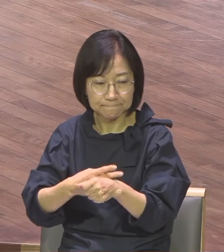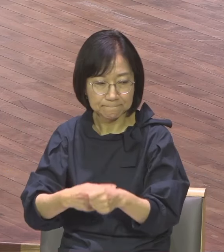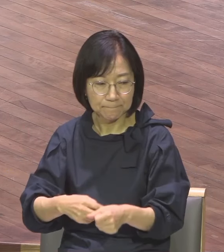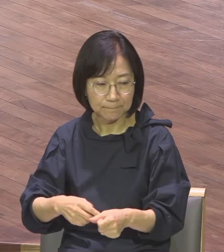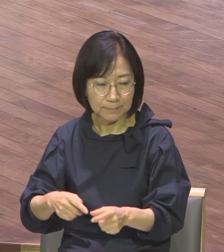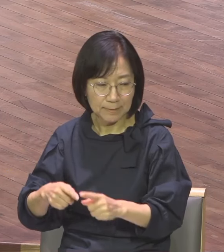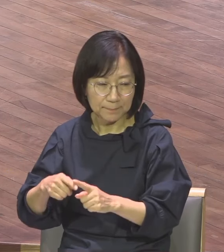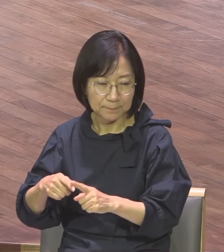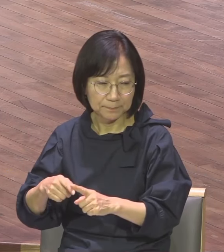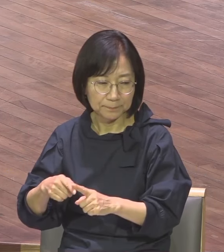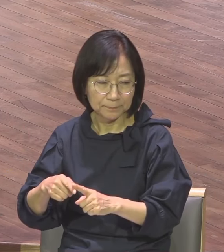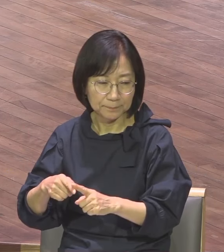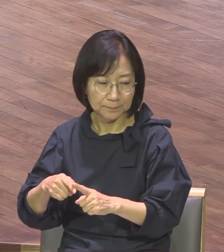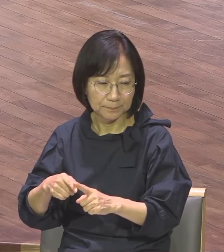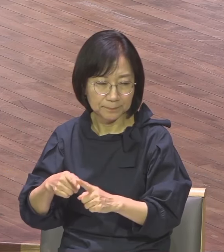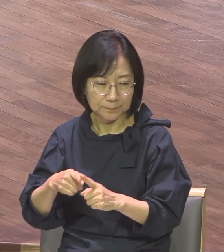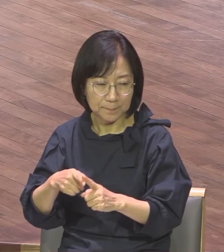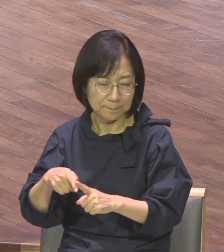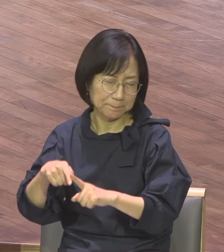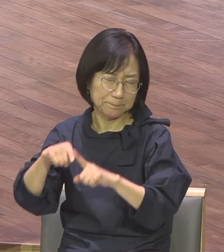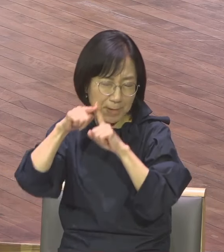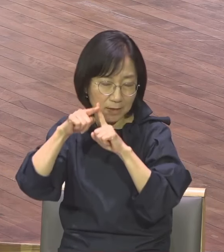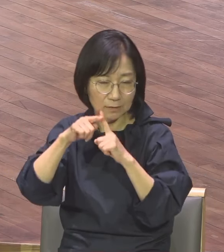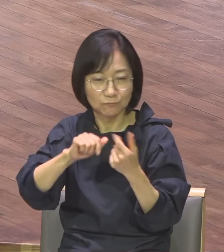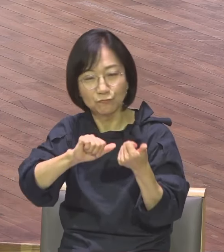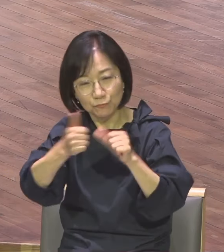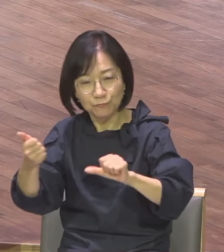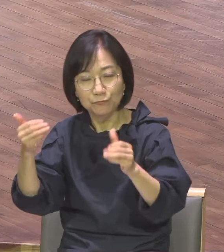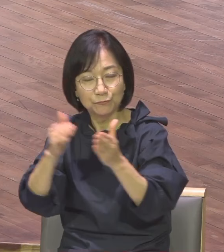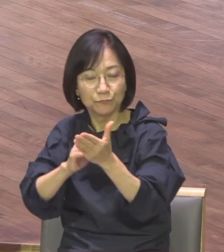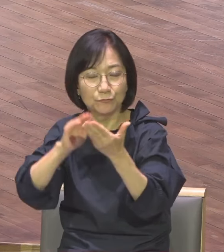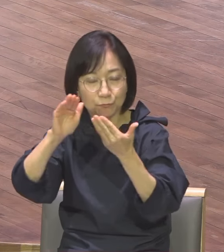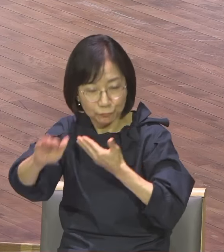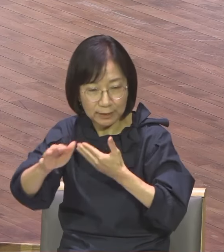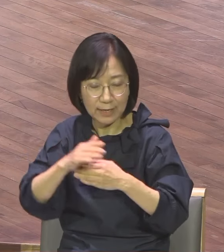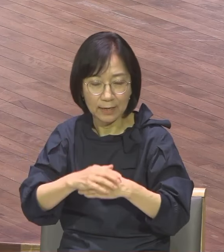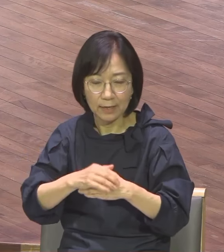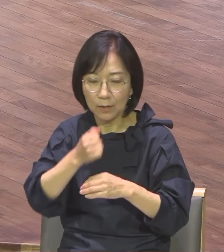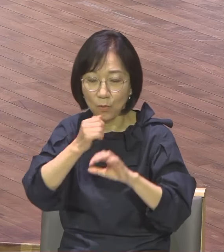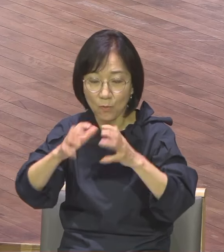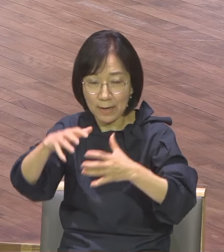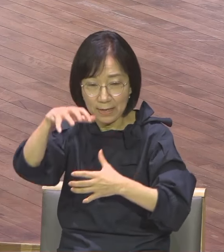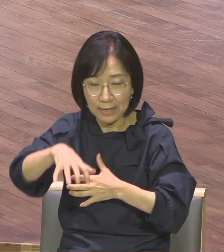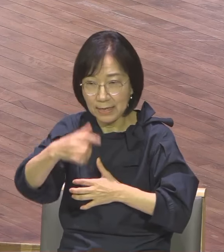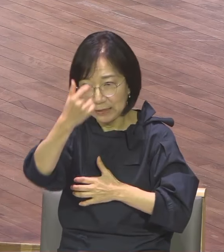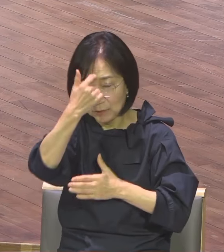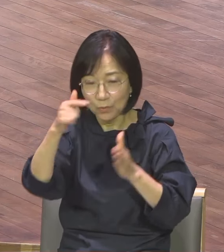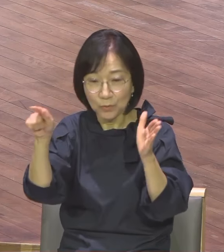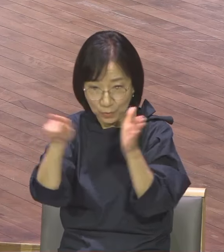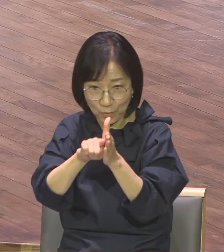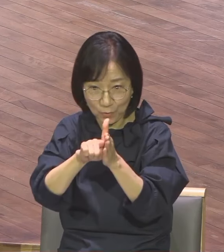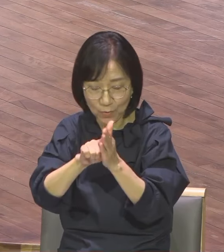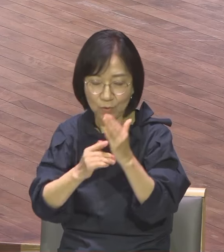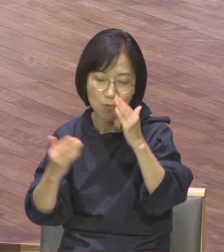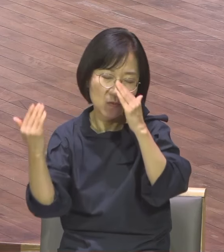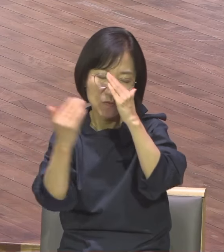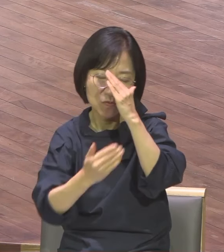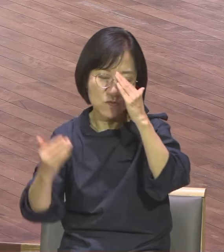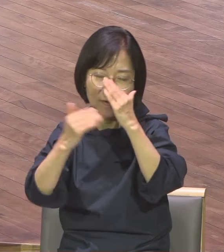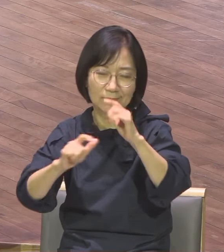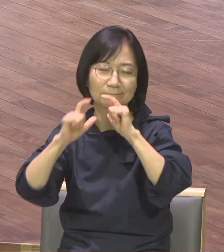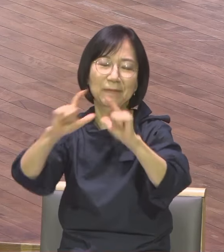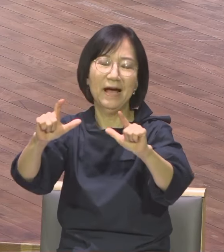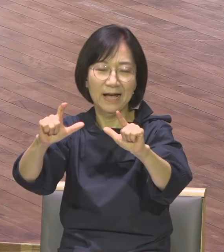콘스탄티 황제가 로마 기독교로 다 선포하잖아요. 기독교를 선포하는데 그때부터 기독교는